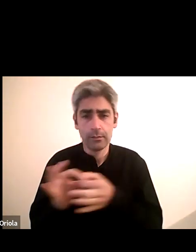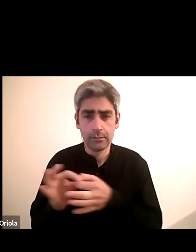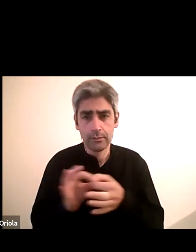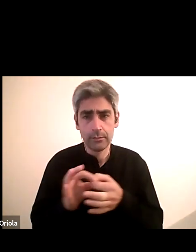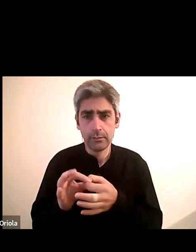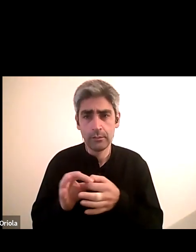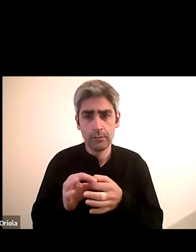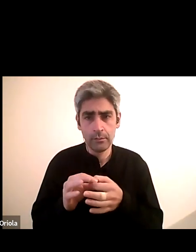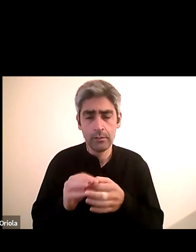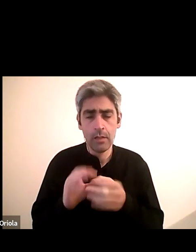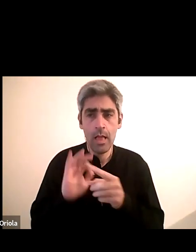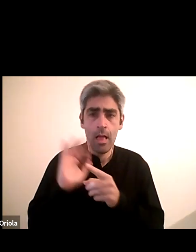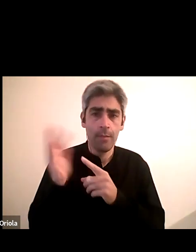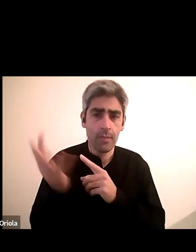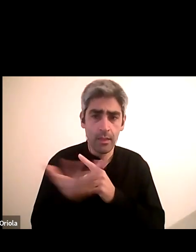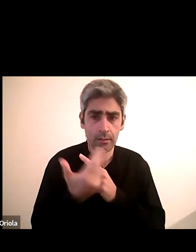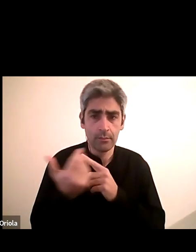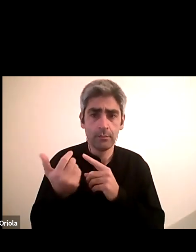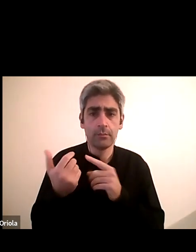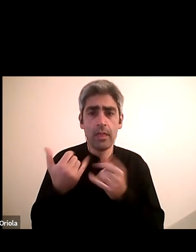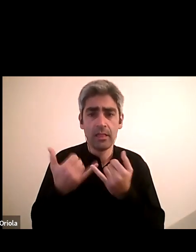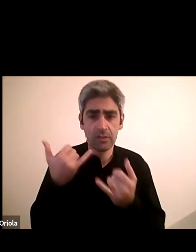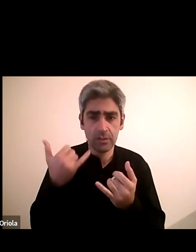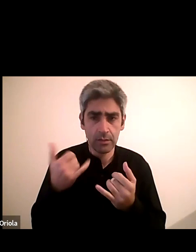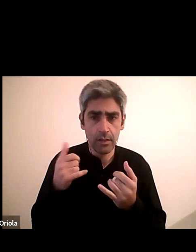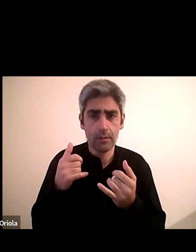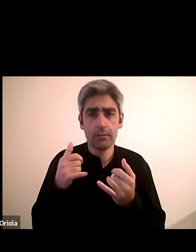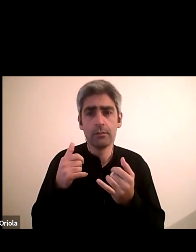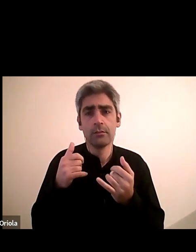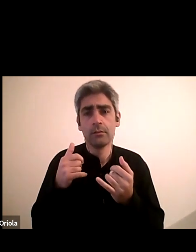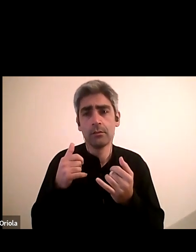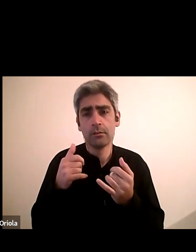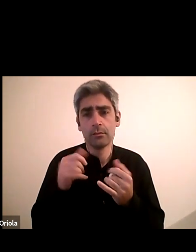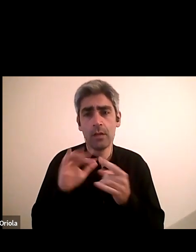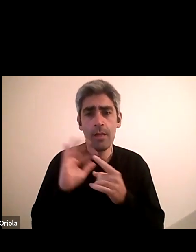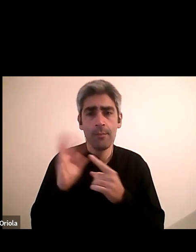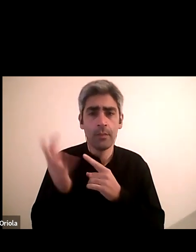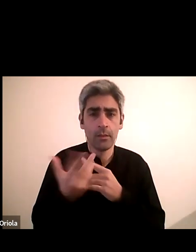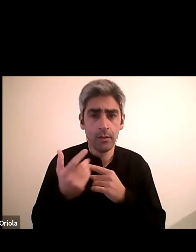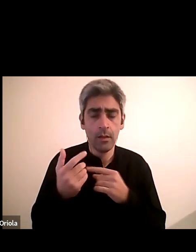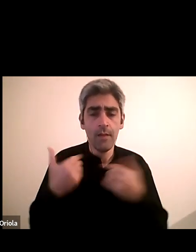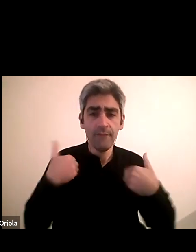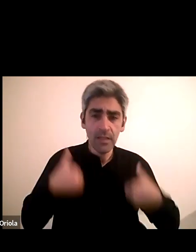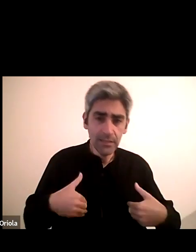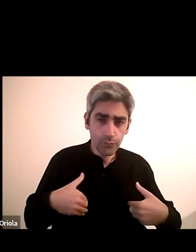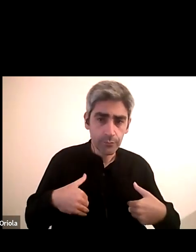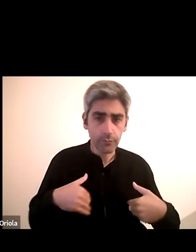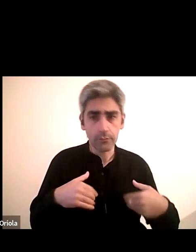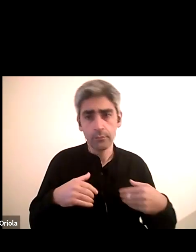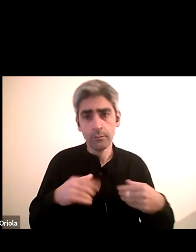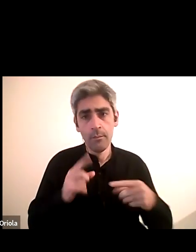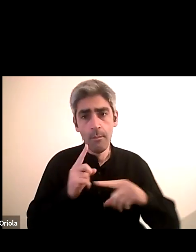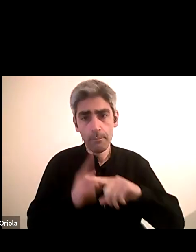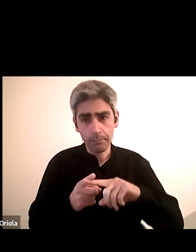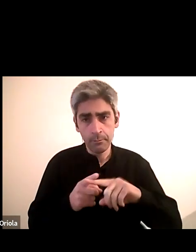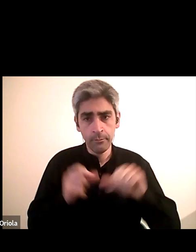entre ambientes digitais e ambientes físicos,